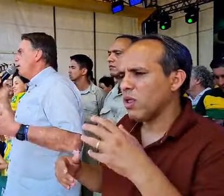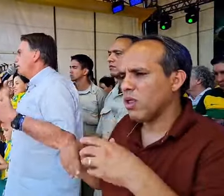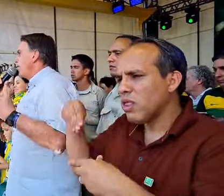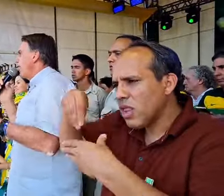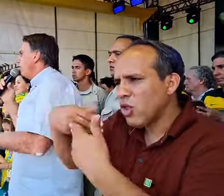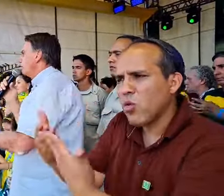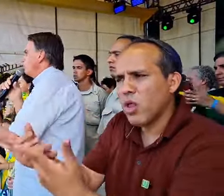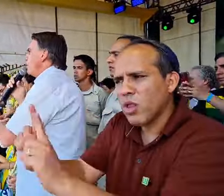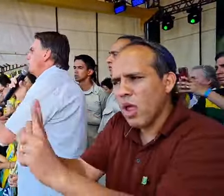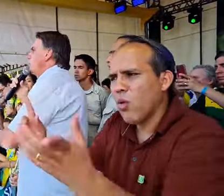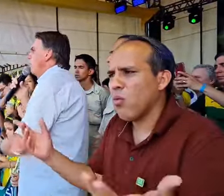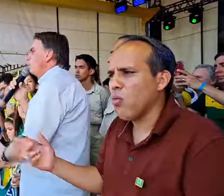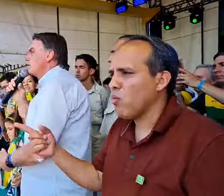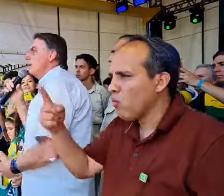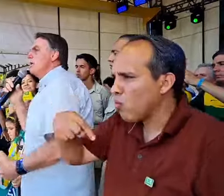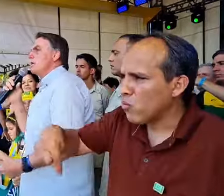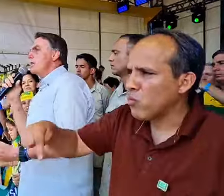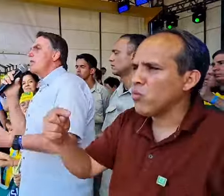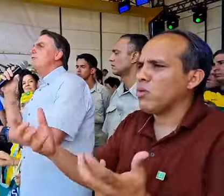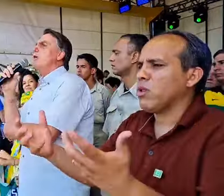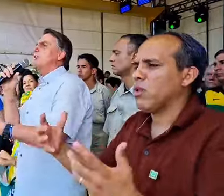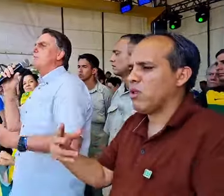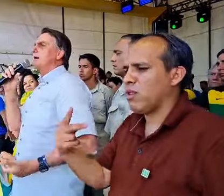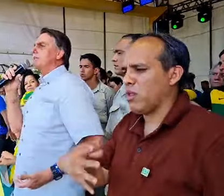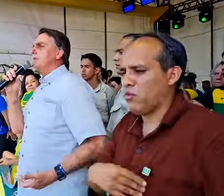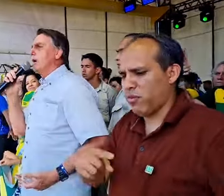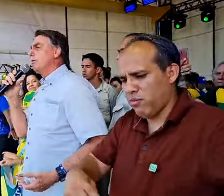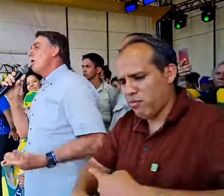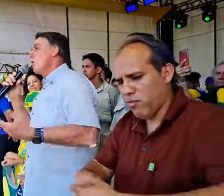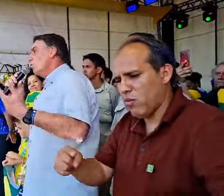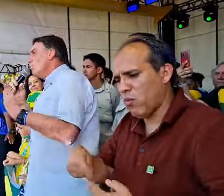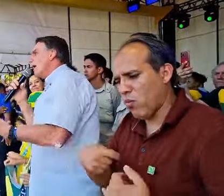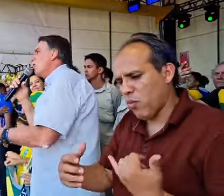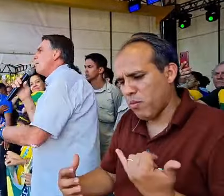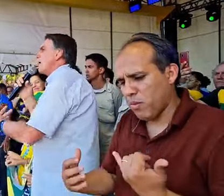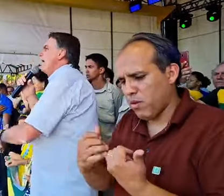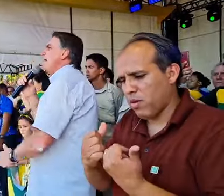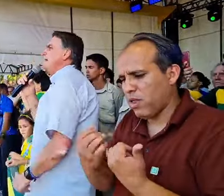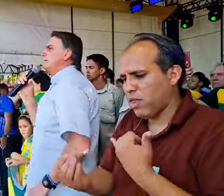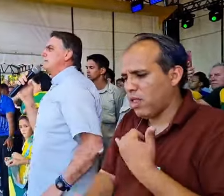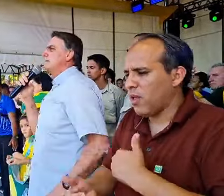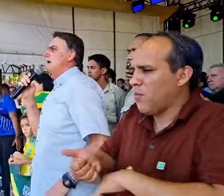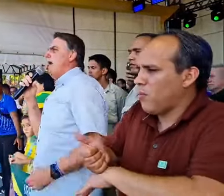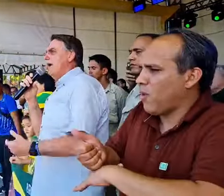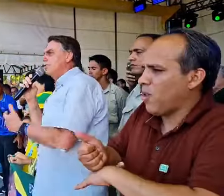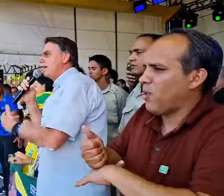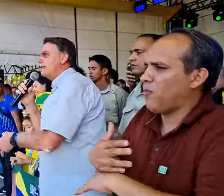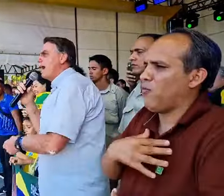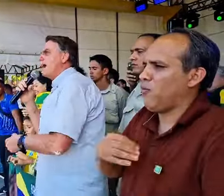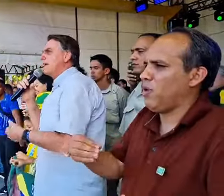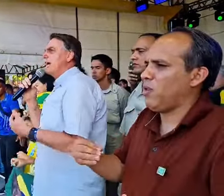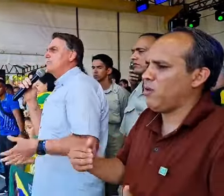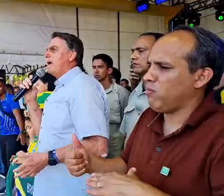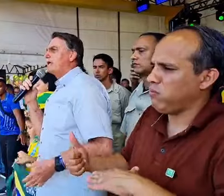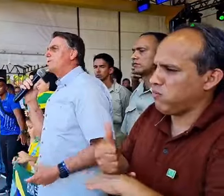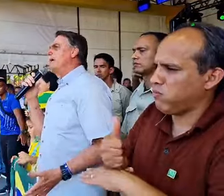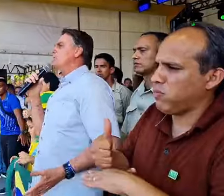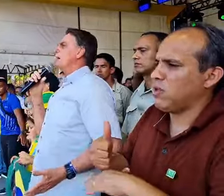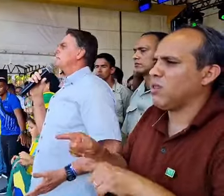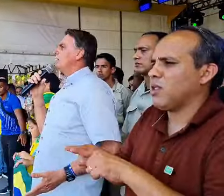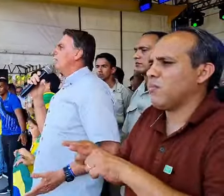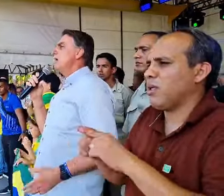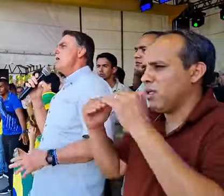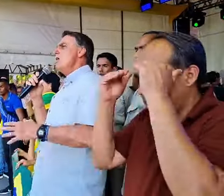O que nós queremos para os nossos filhos, que são o nosso patrimônio, o melhor para eles é dignidade, respeito